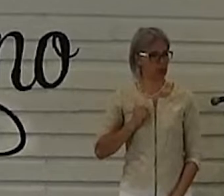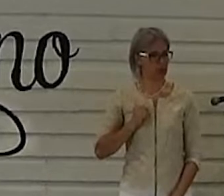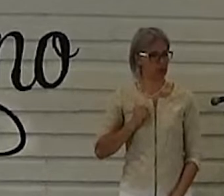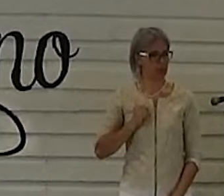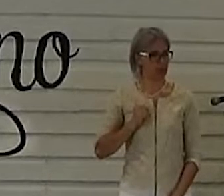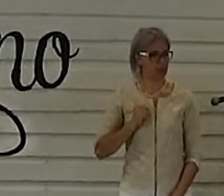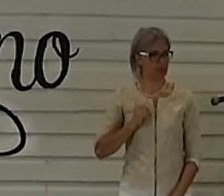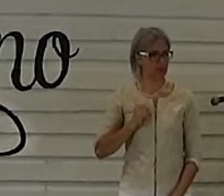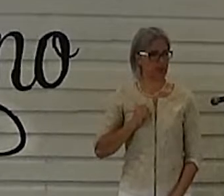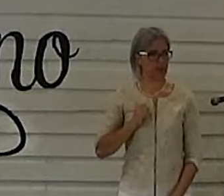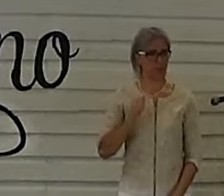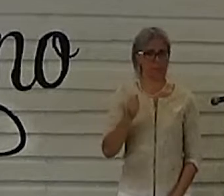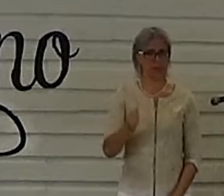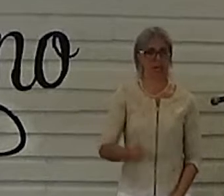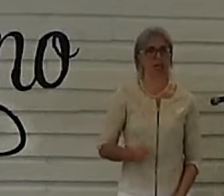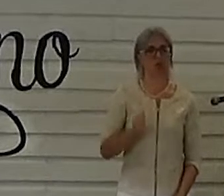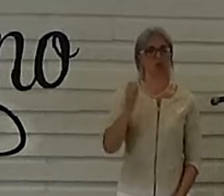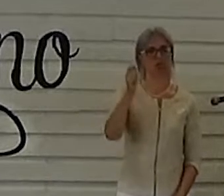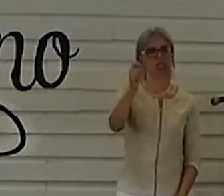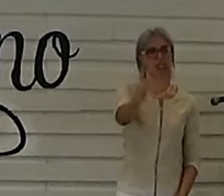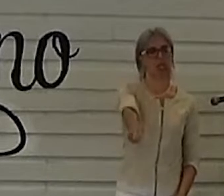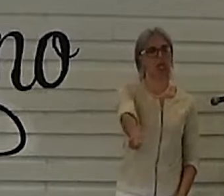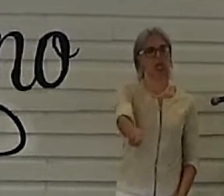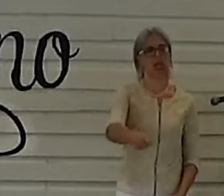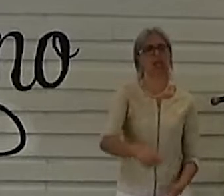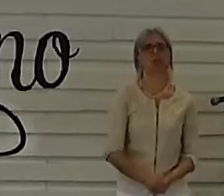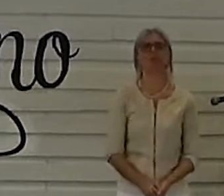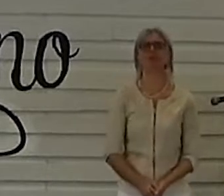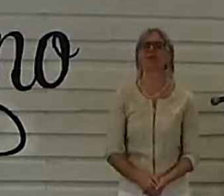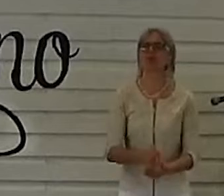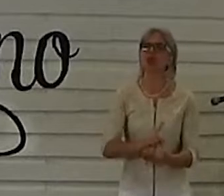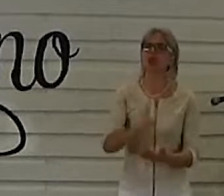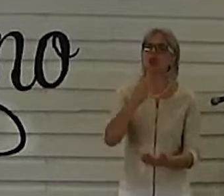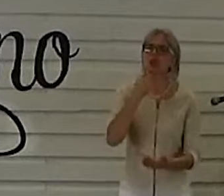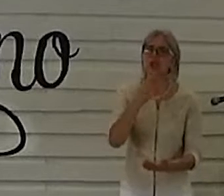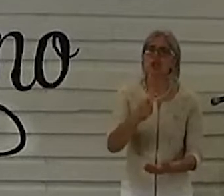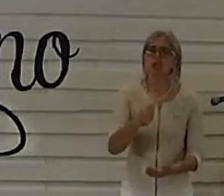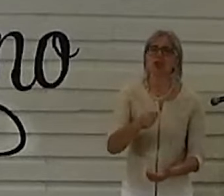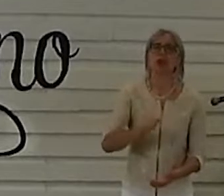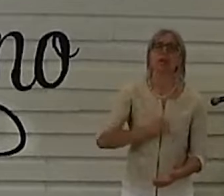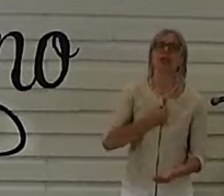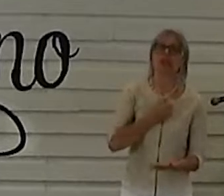Ci dice anche di avere compassione con chi è debole nella fede.